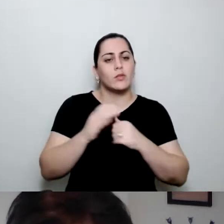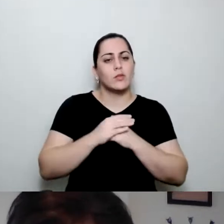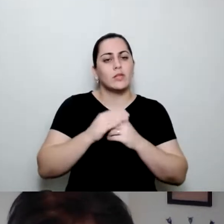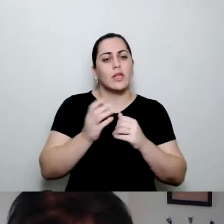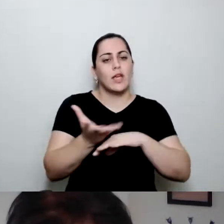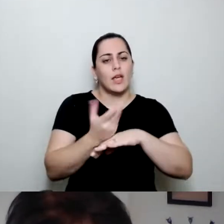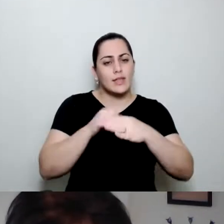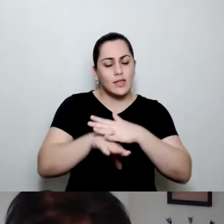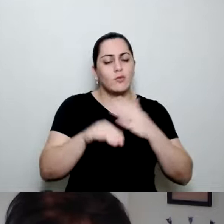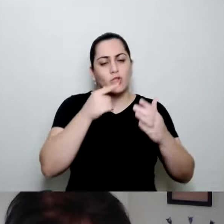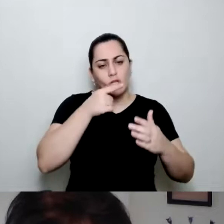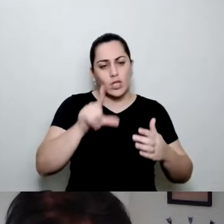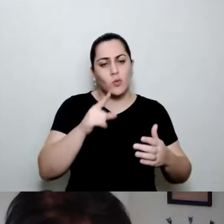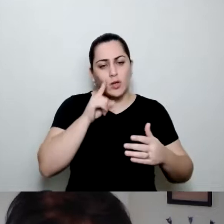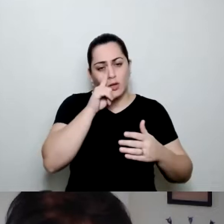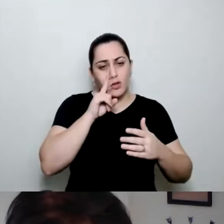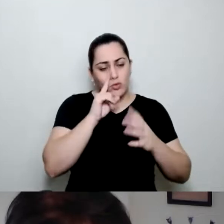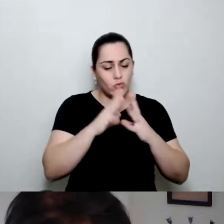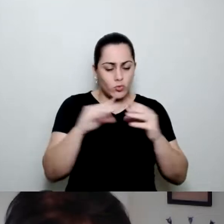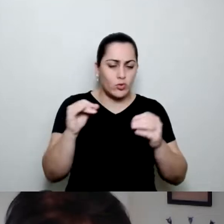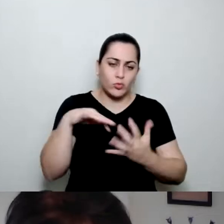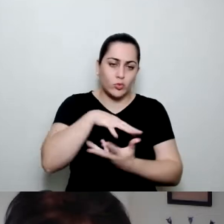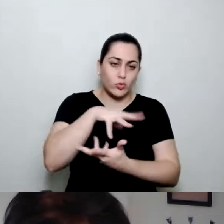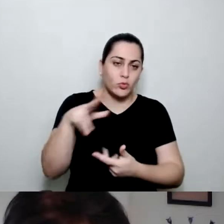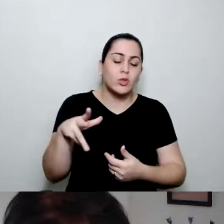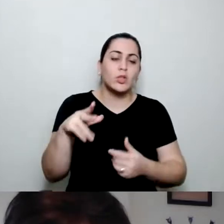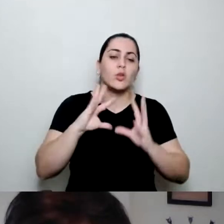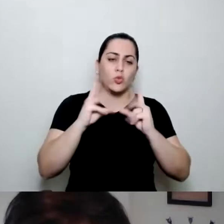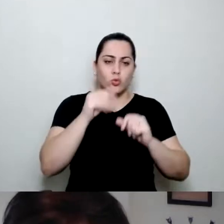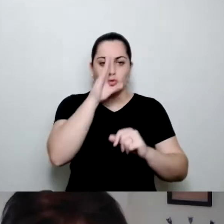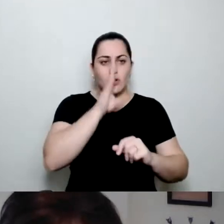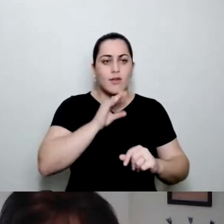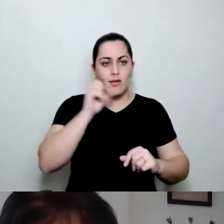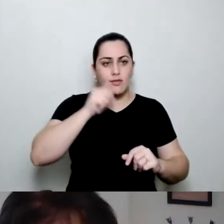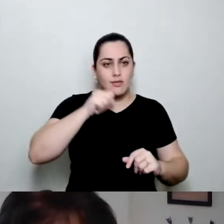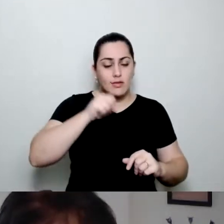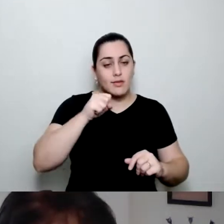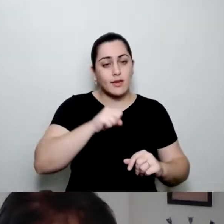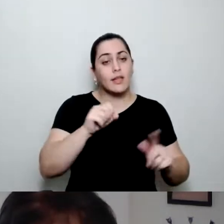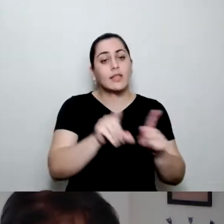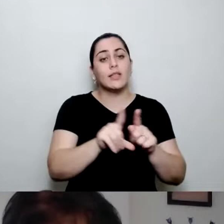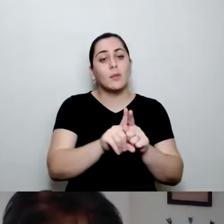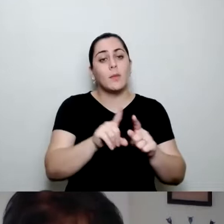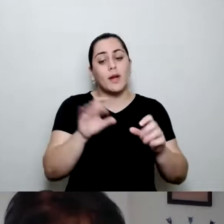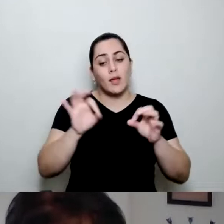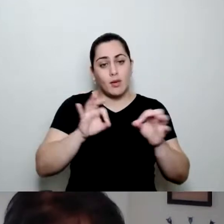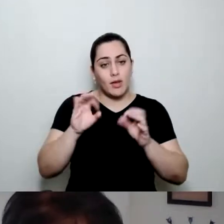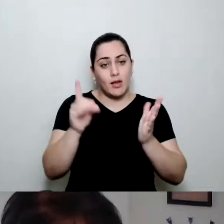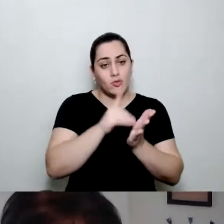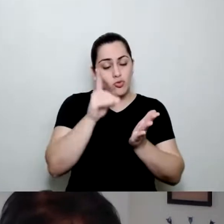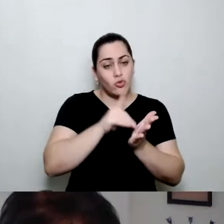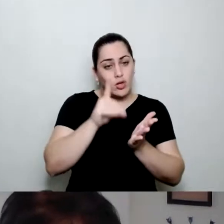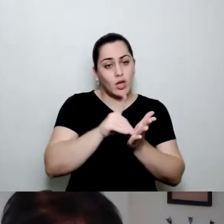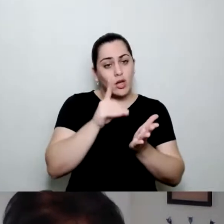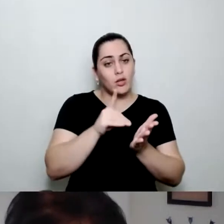línguas ameaçadas mundiais. São todas gratuitas. E, inclusive, para fazer dicionários, tem